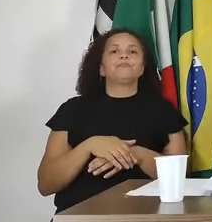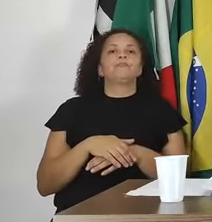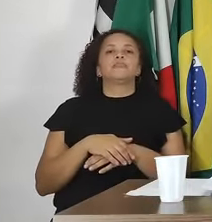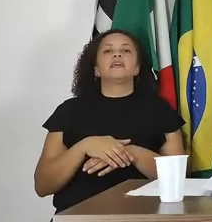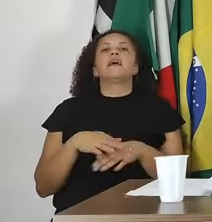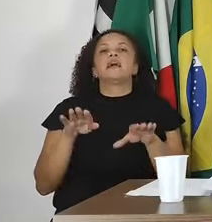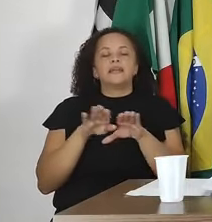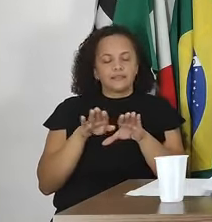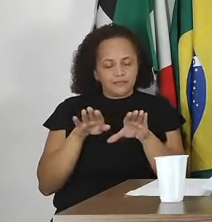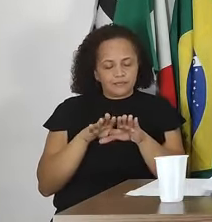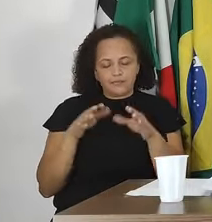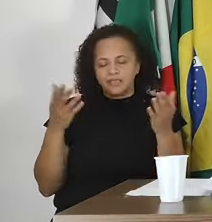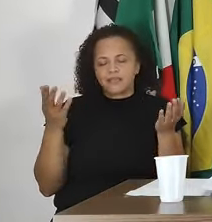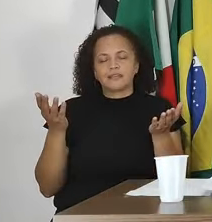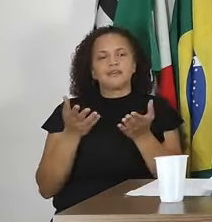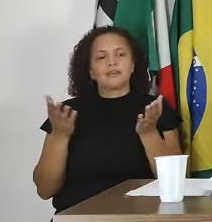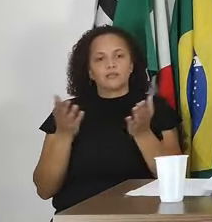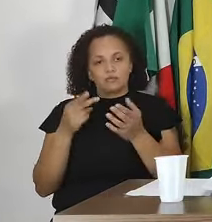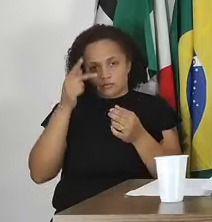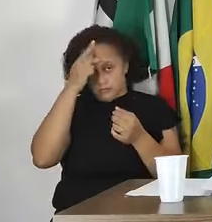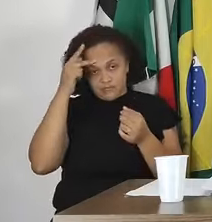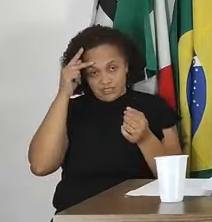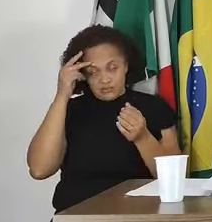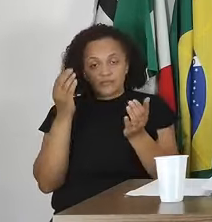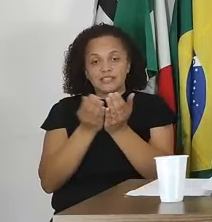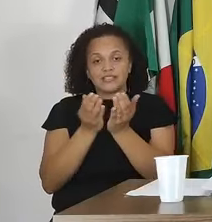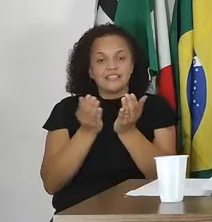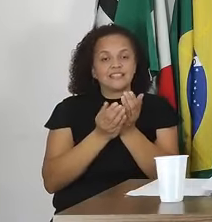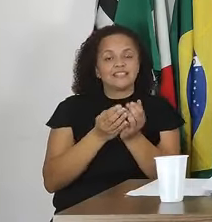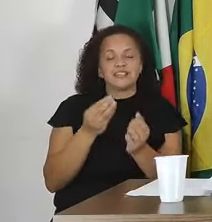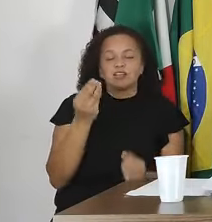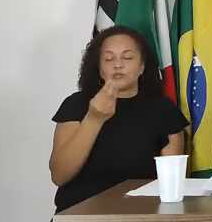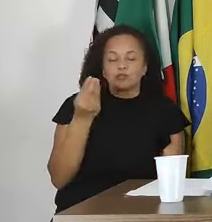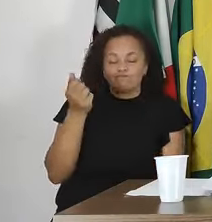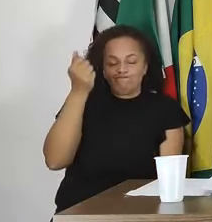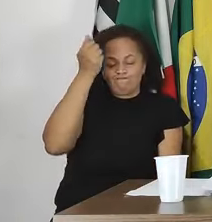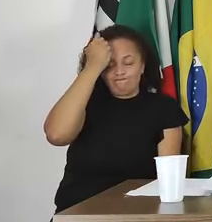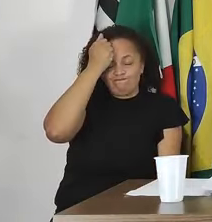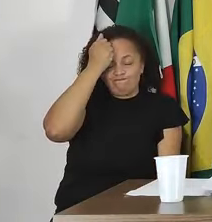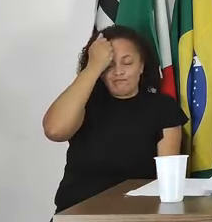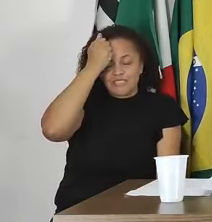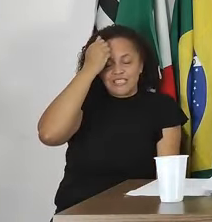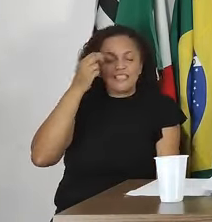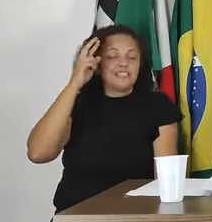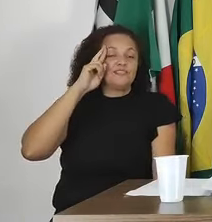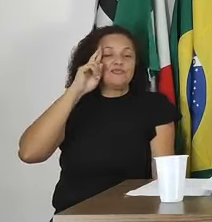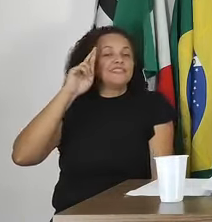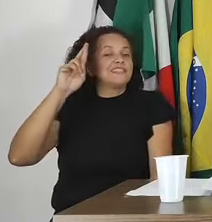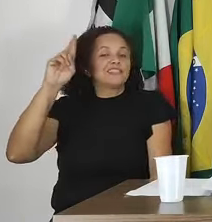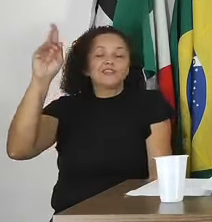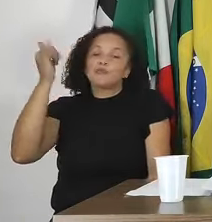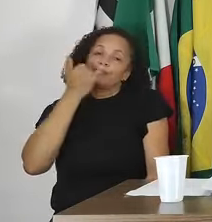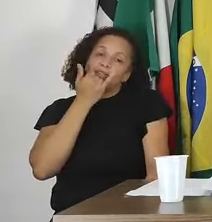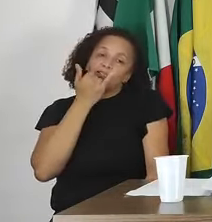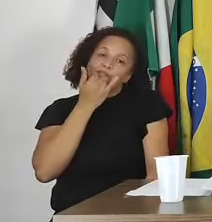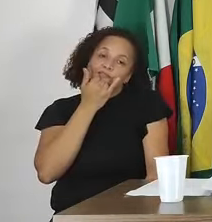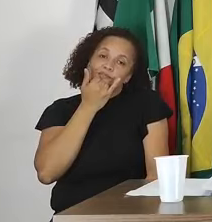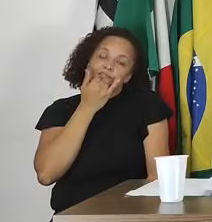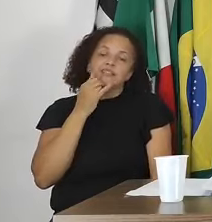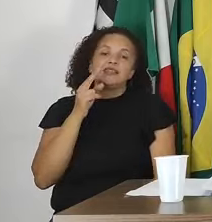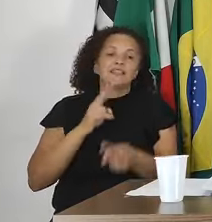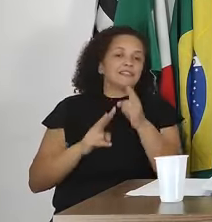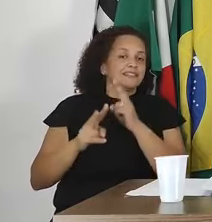vida do cristão, quando ele se arrepende, se levanta, né? E Deus perdoa. E bola pra